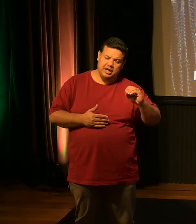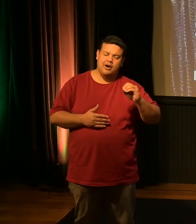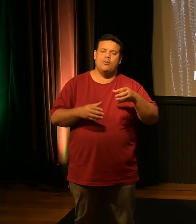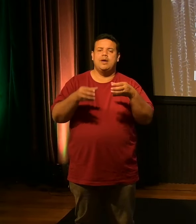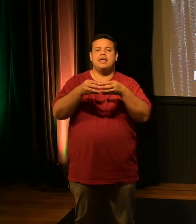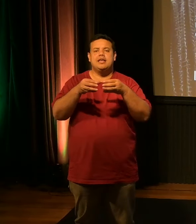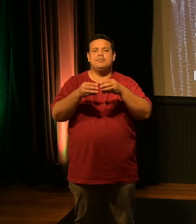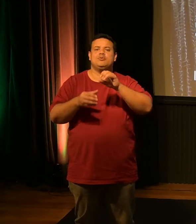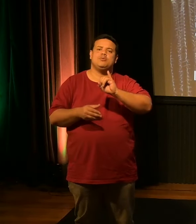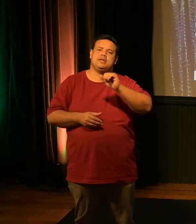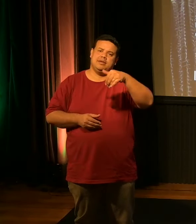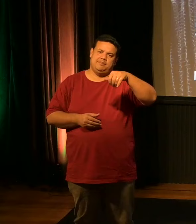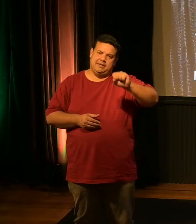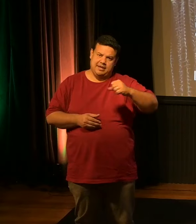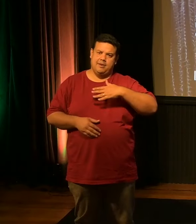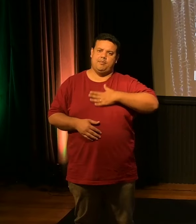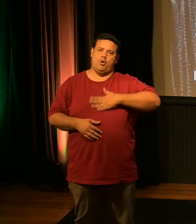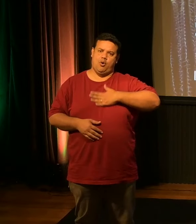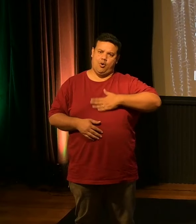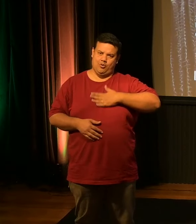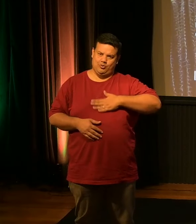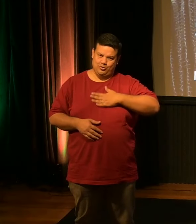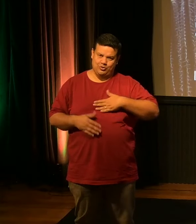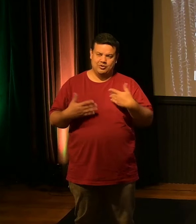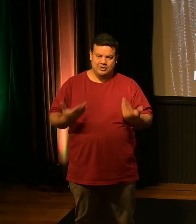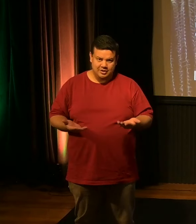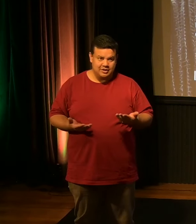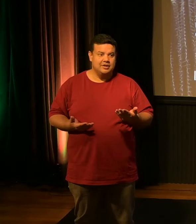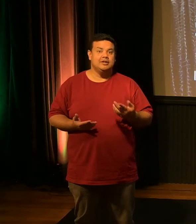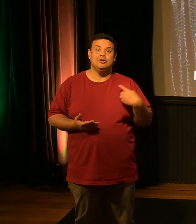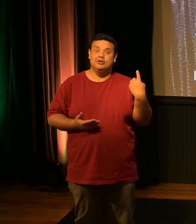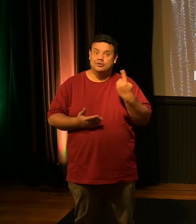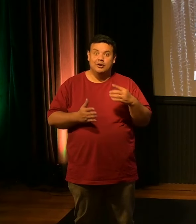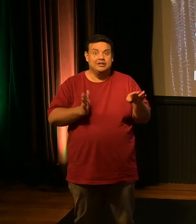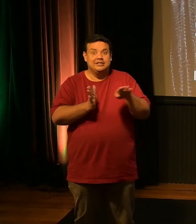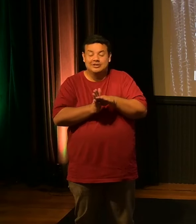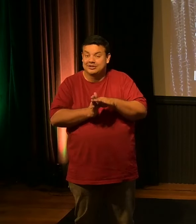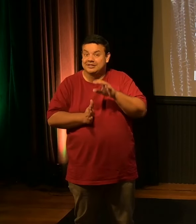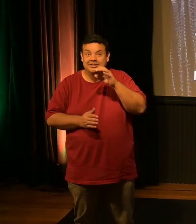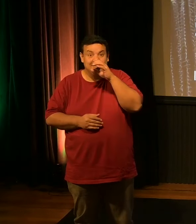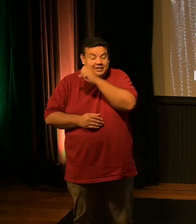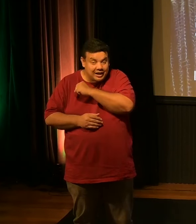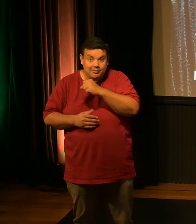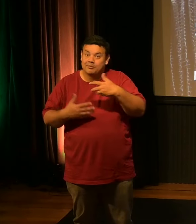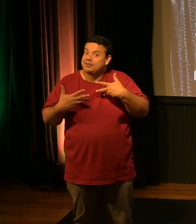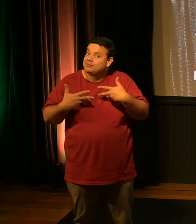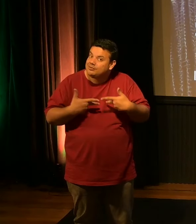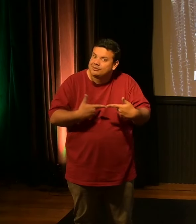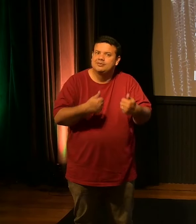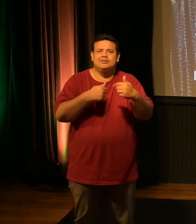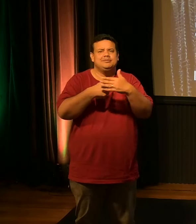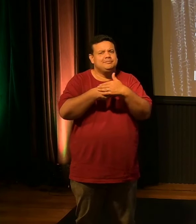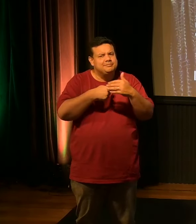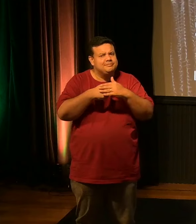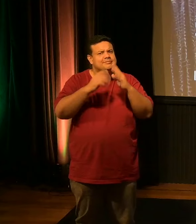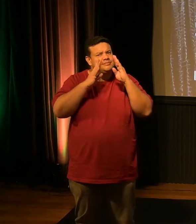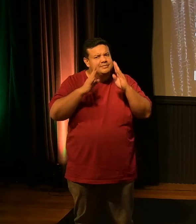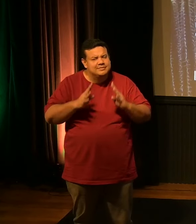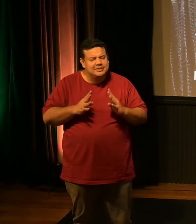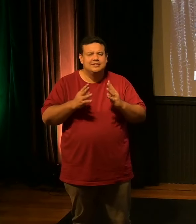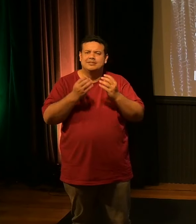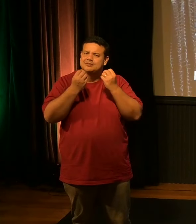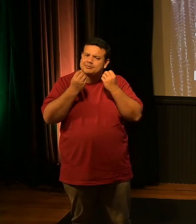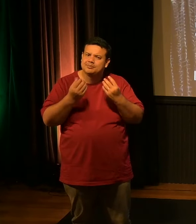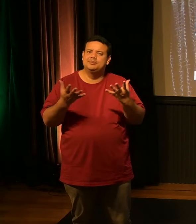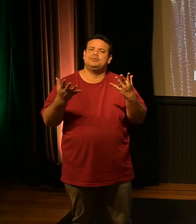Poços, que nesse a gente chegou correndo assim, mas uma recepção super calorosa e super,